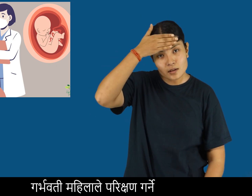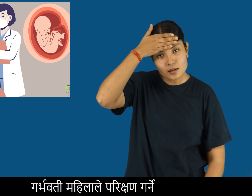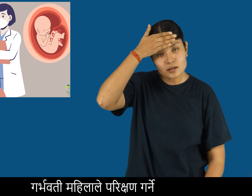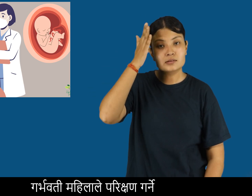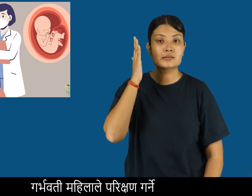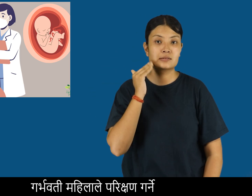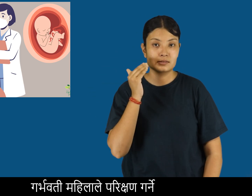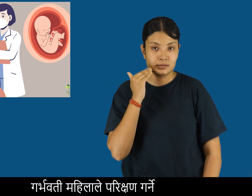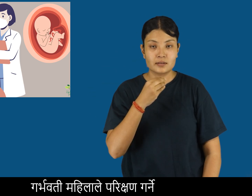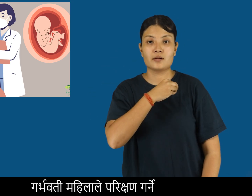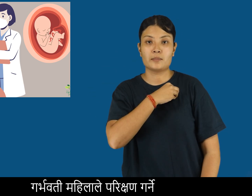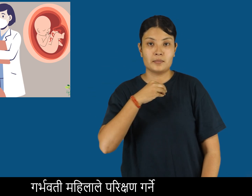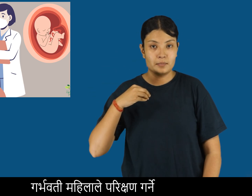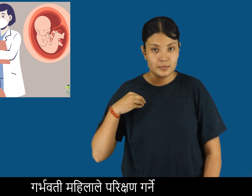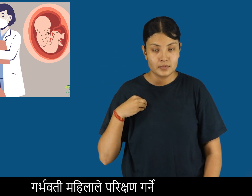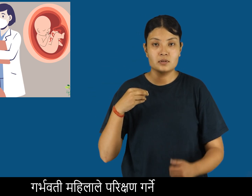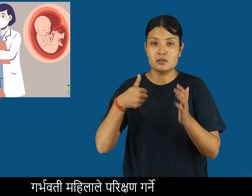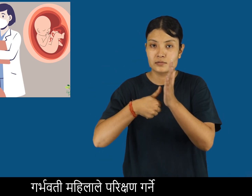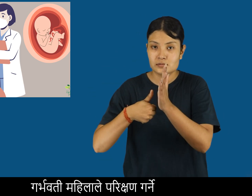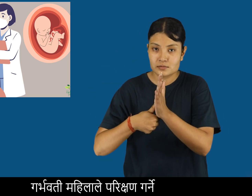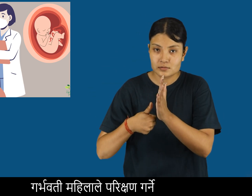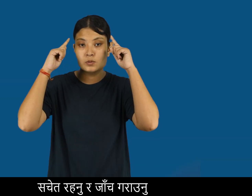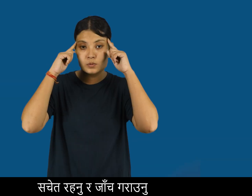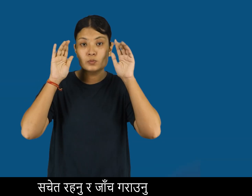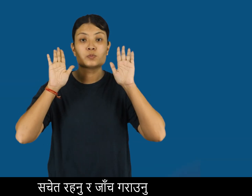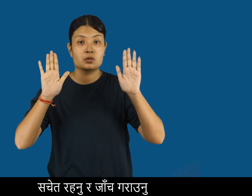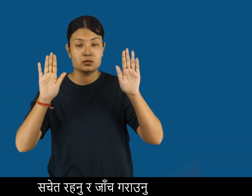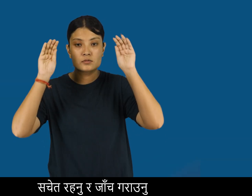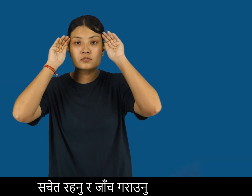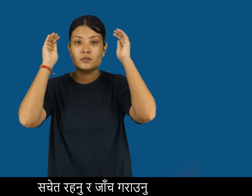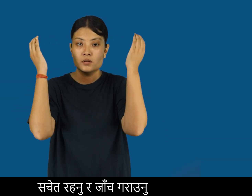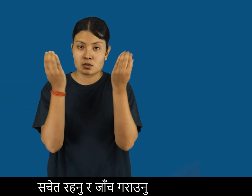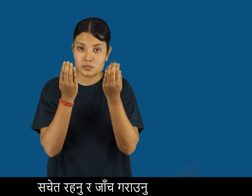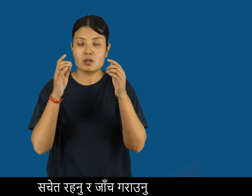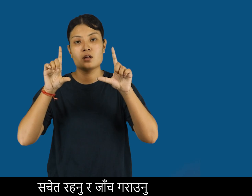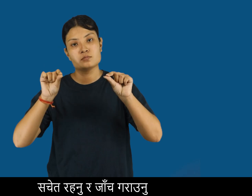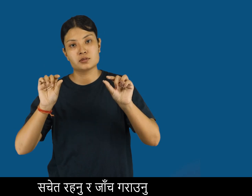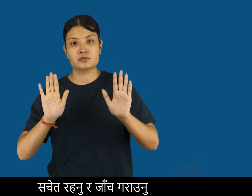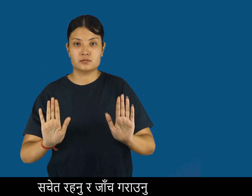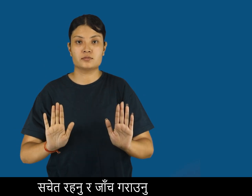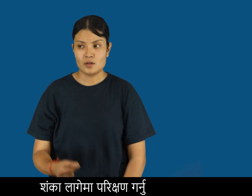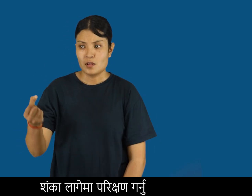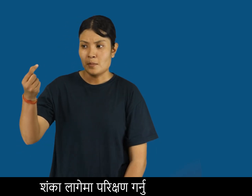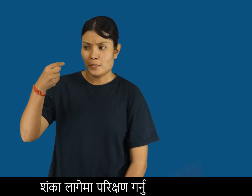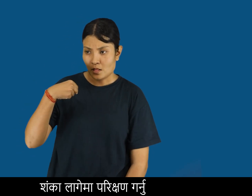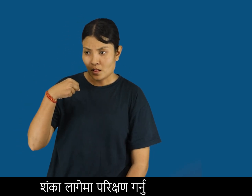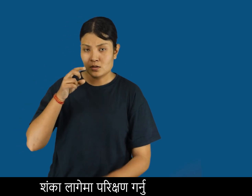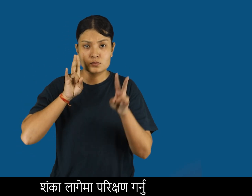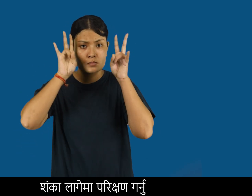गर्भवती महिलाले परीक्षण गर्ने, सचेत रहनु र जाँच गराउने, शङ्का